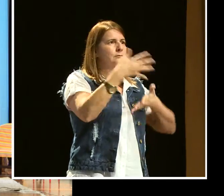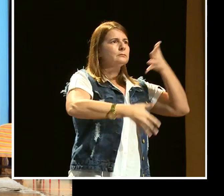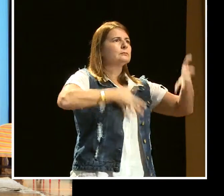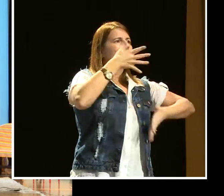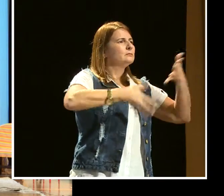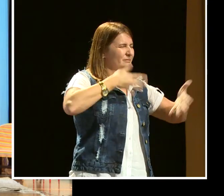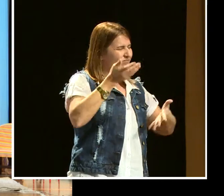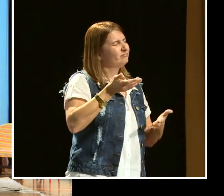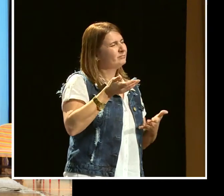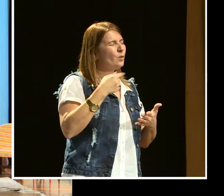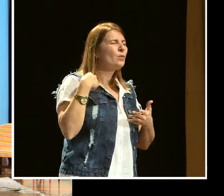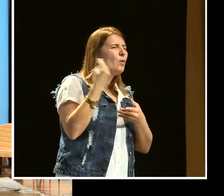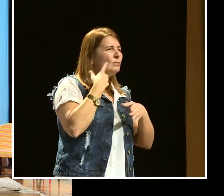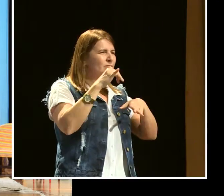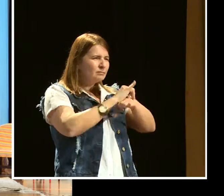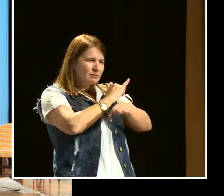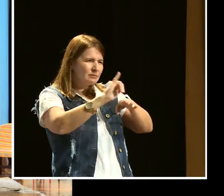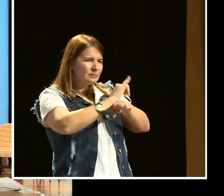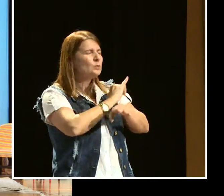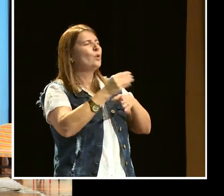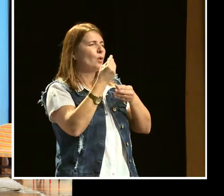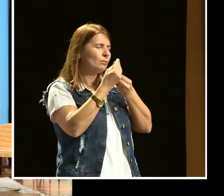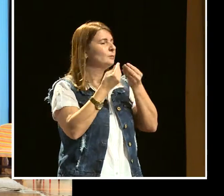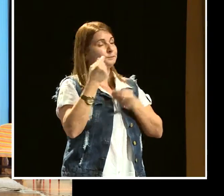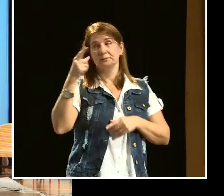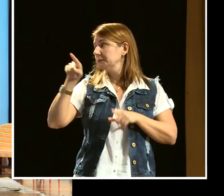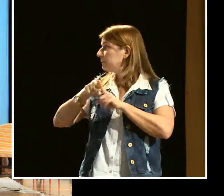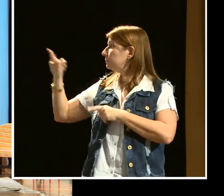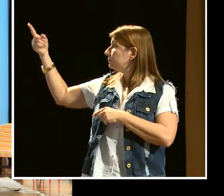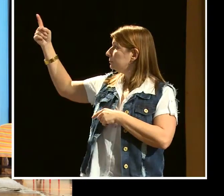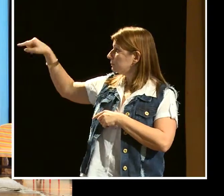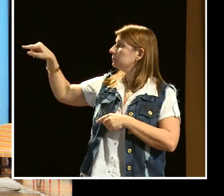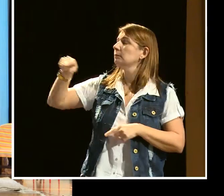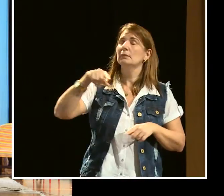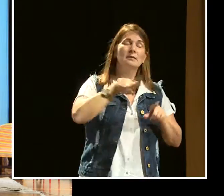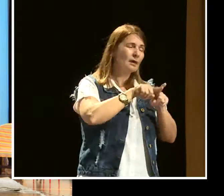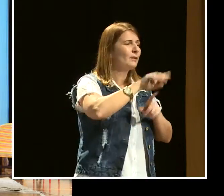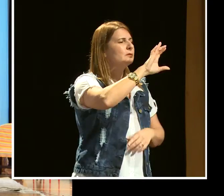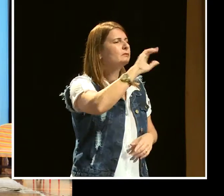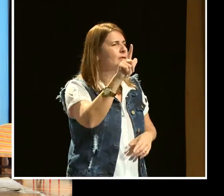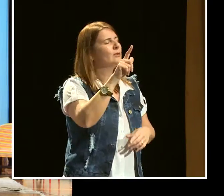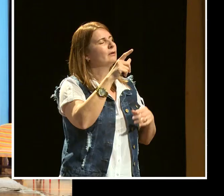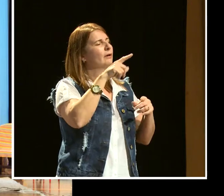sinais, uma produção melhor em língua de sinais. Então, pensamos em estratégias.